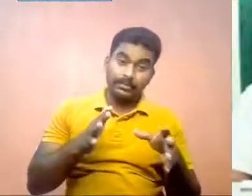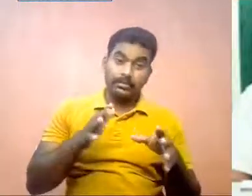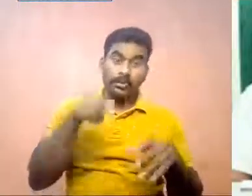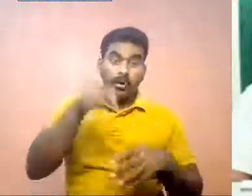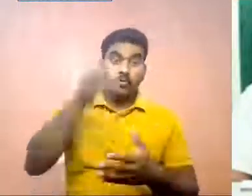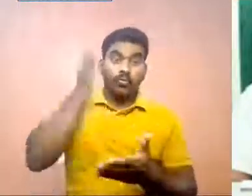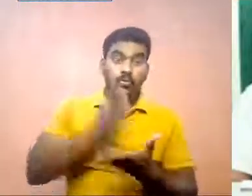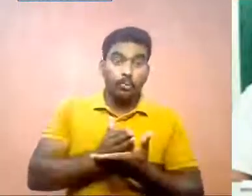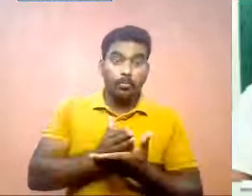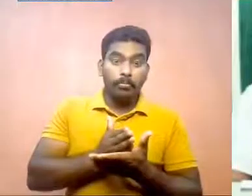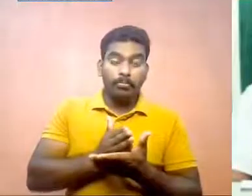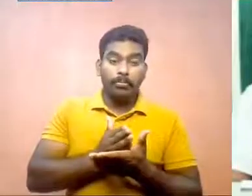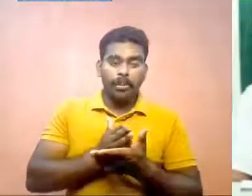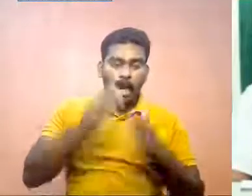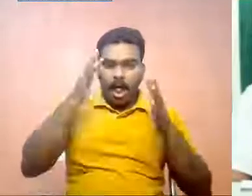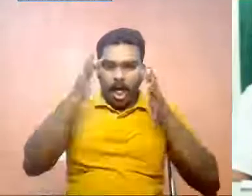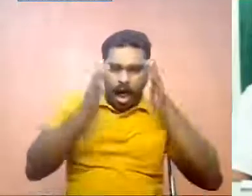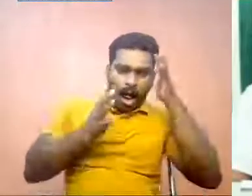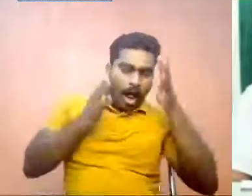വിമുക്തിയുടെ ഭാഗമായി സംഘടിപ്പിച്ചിട്ടുള്ള